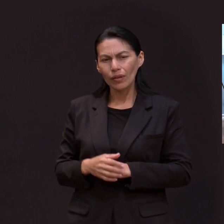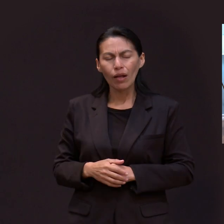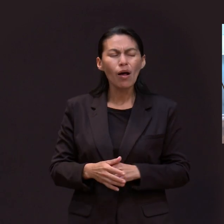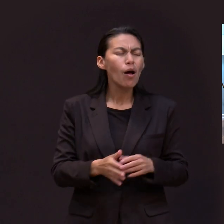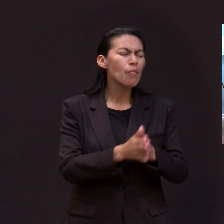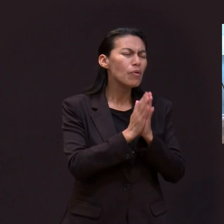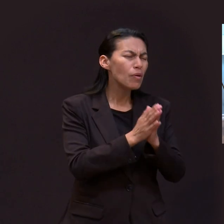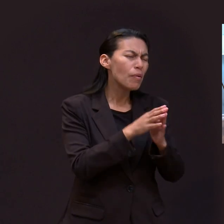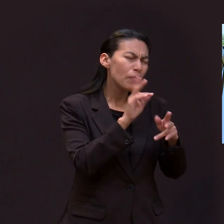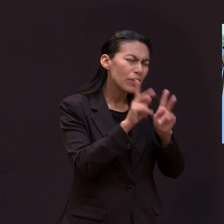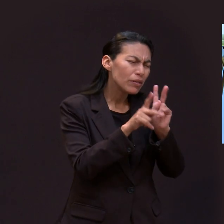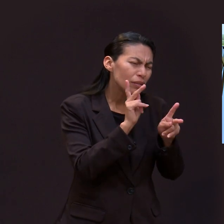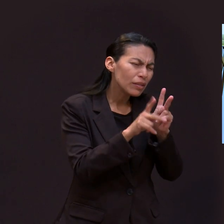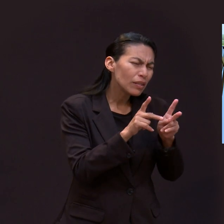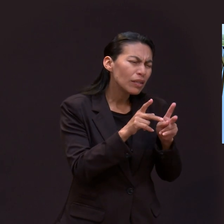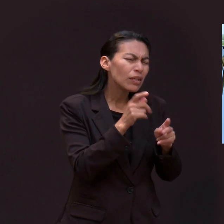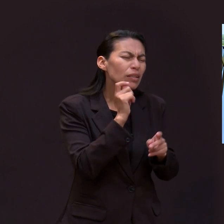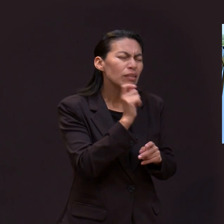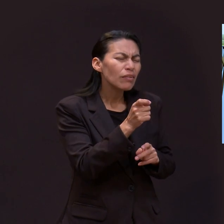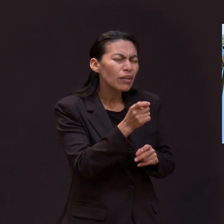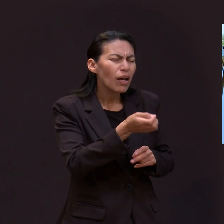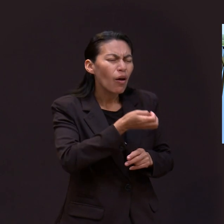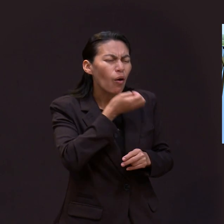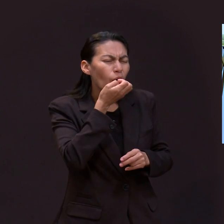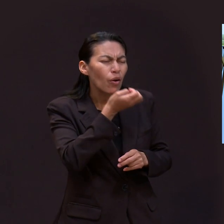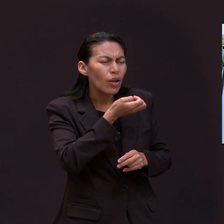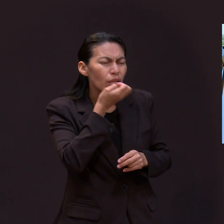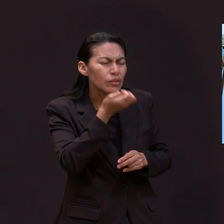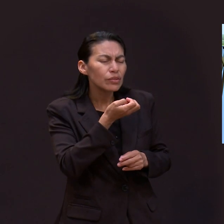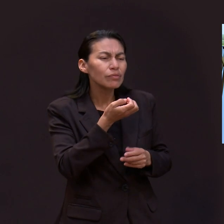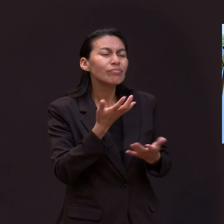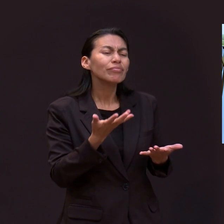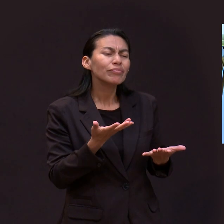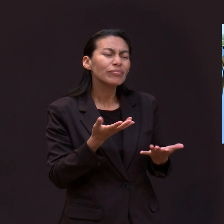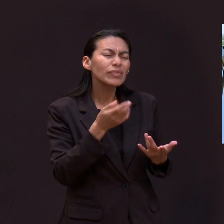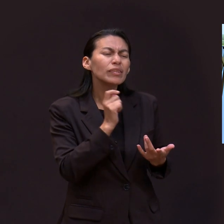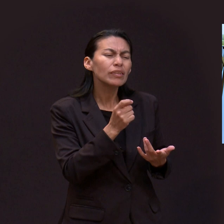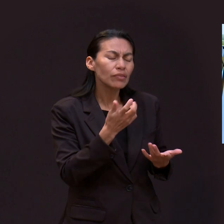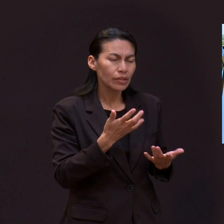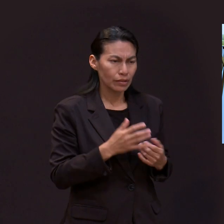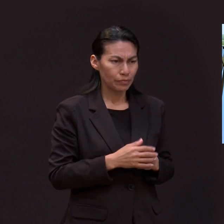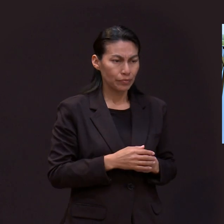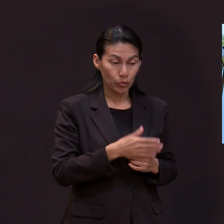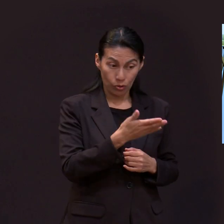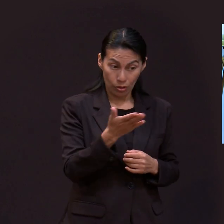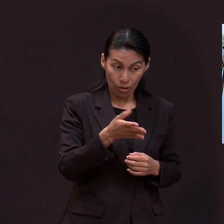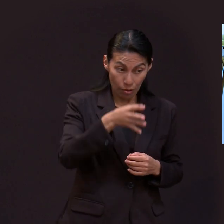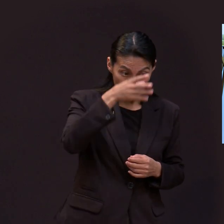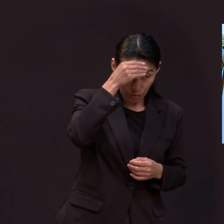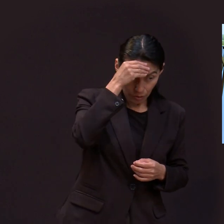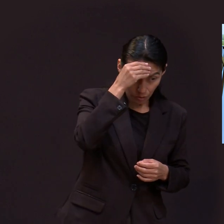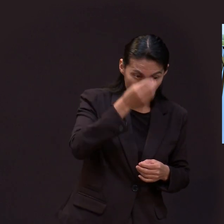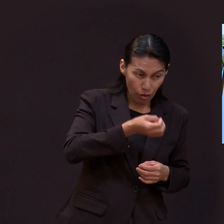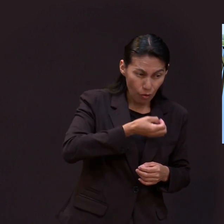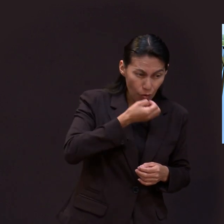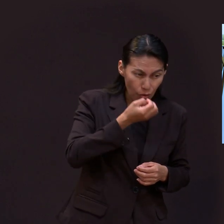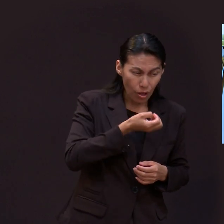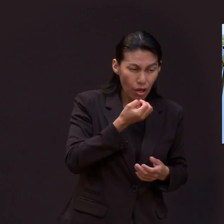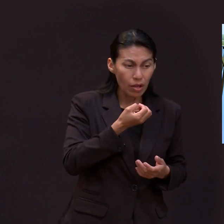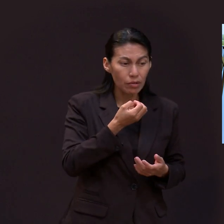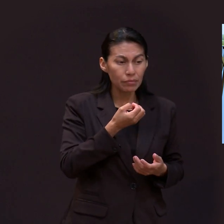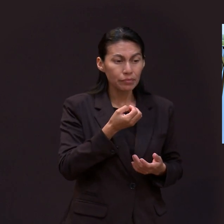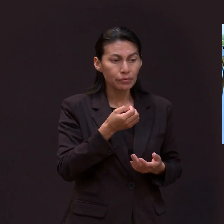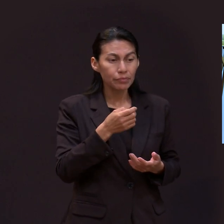cuéntenos que ha llegado a ser la oración ustedes crecieron en hogares cristianos aprendieron a orar